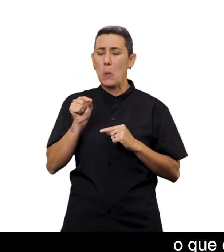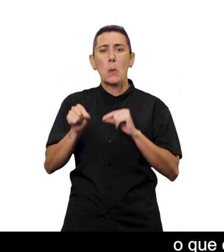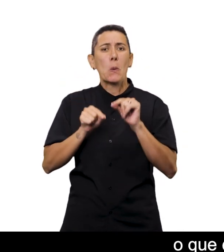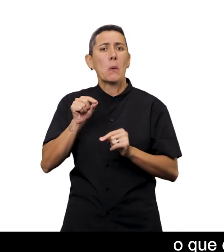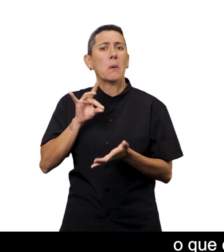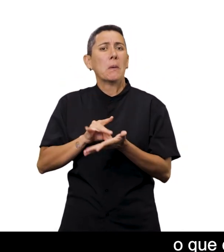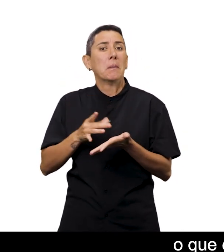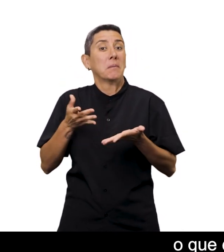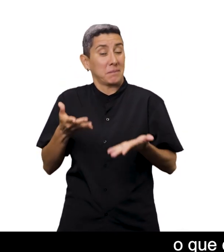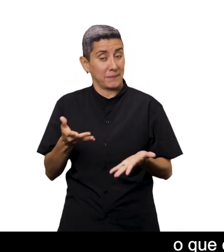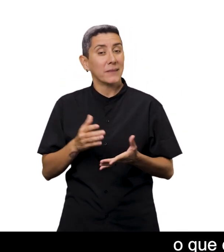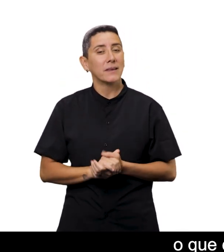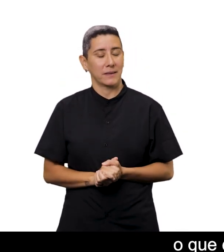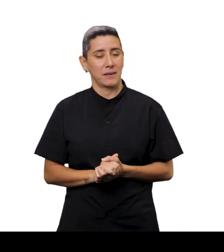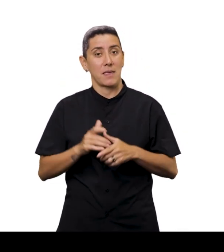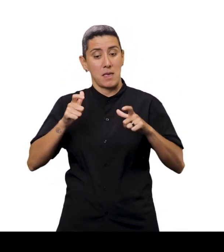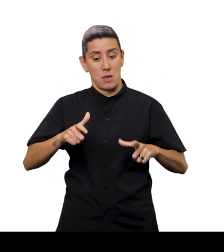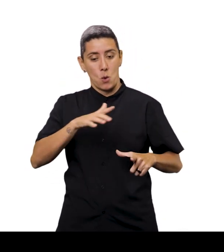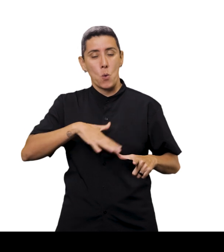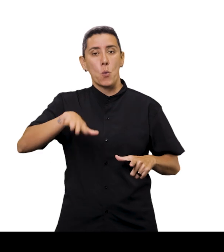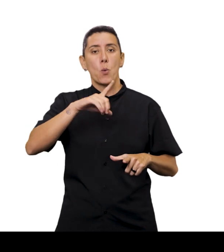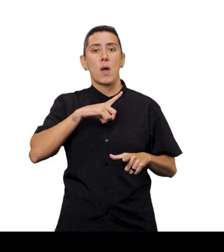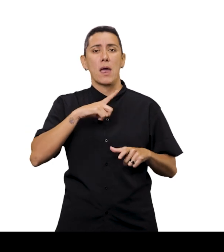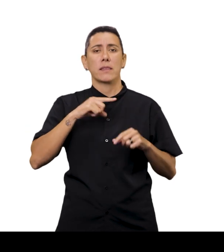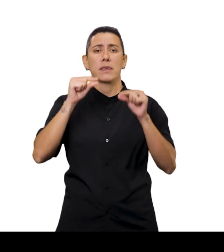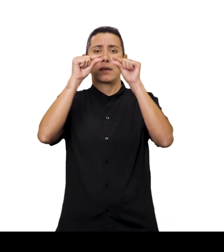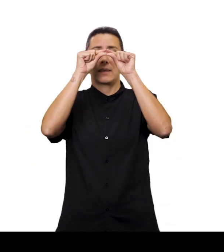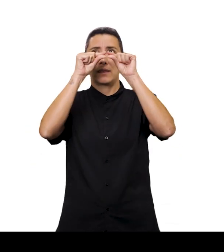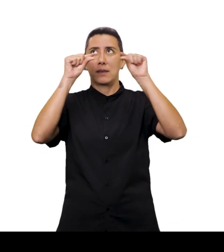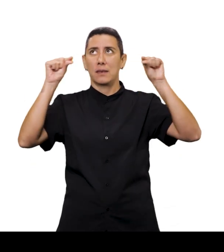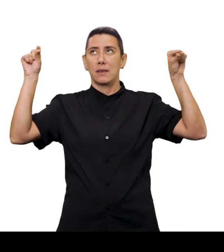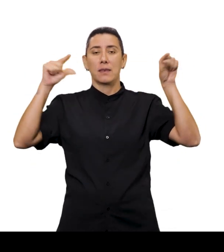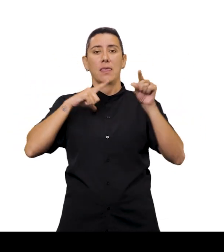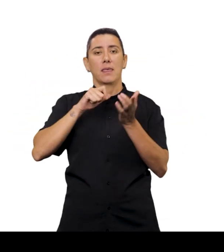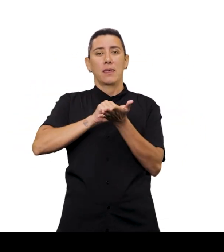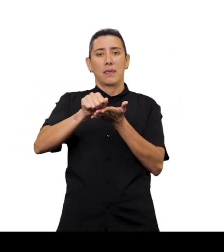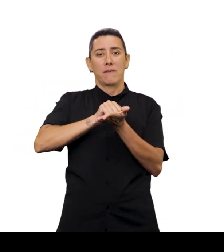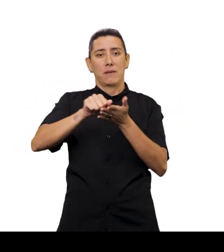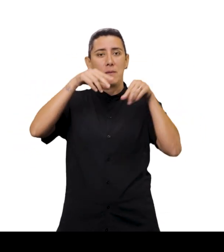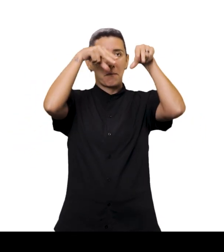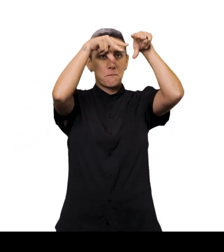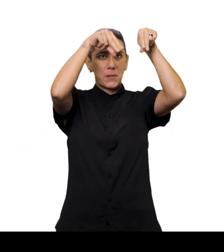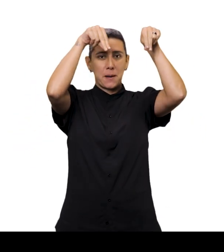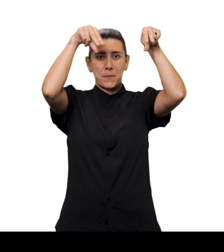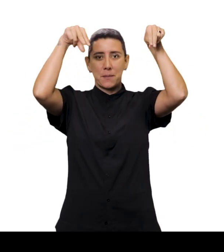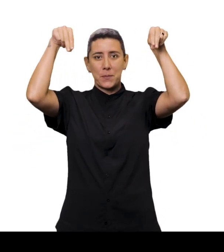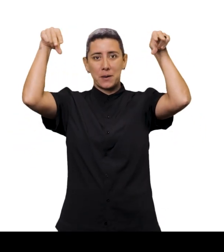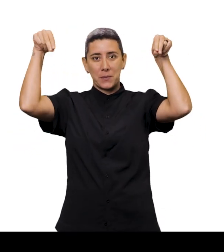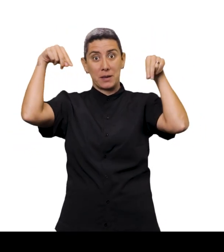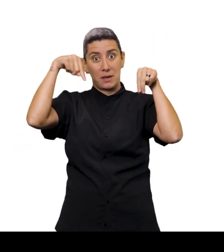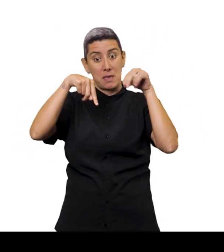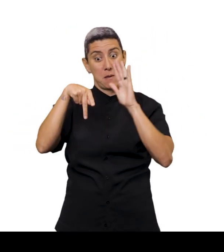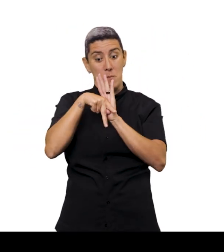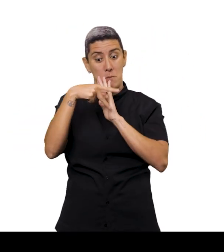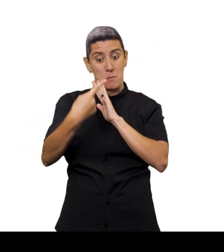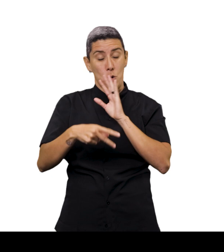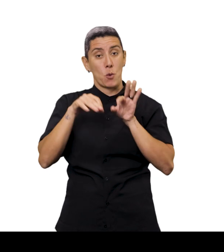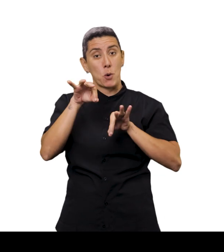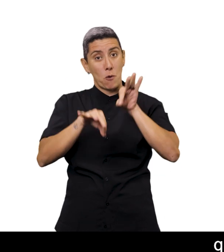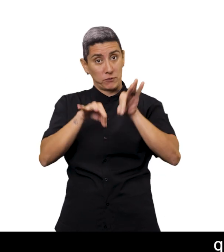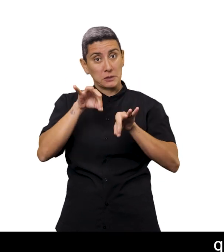ou definir de maneira definitiva. Neste espaço também há um varal com as serigrafias produzidas